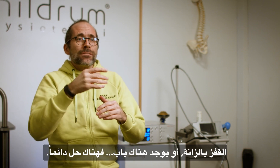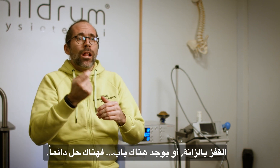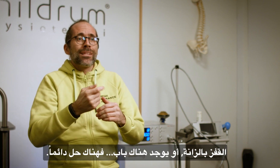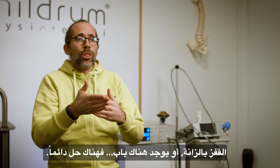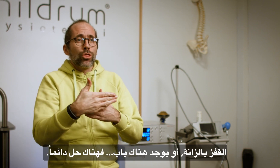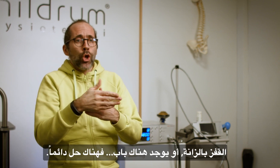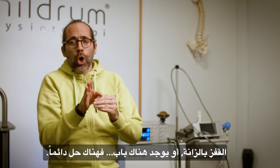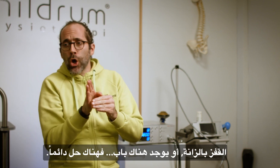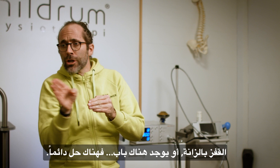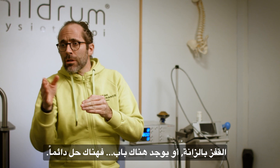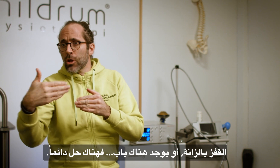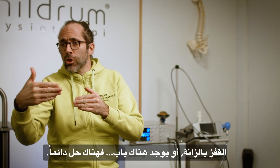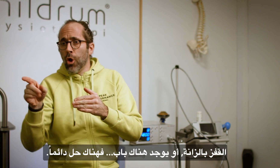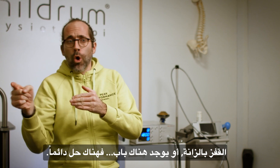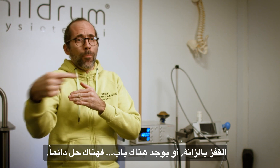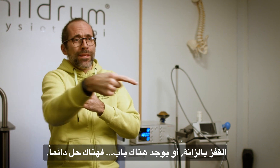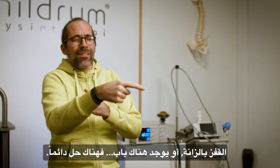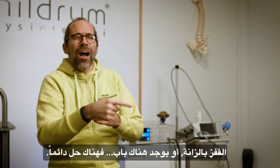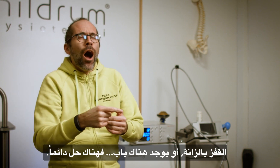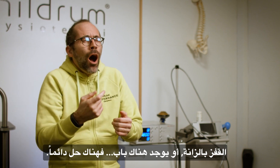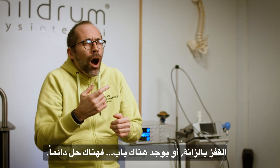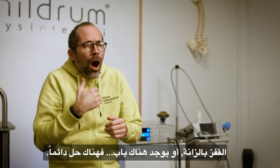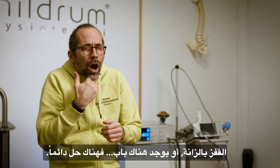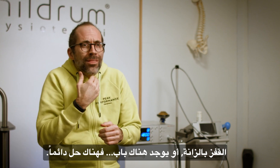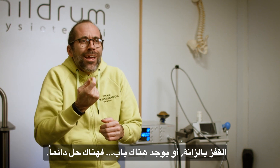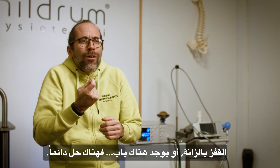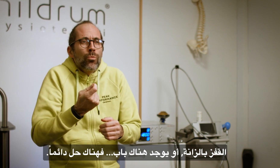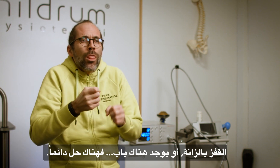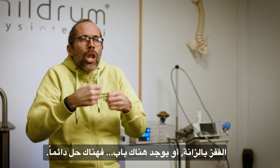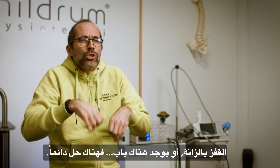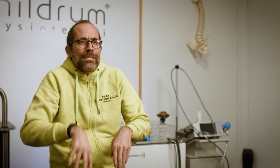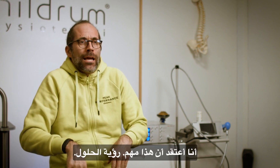القفز بالزانة، أو يوجد هناك باب، فهناك حل دائما.